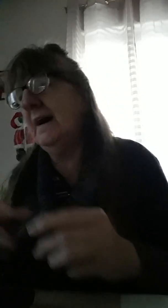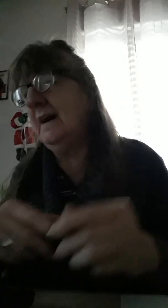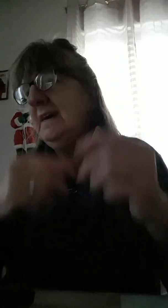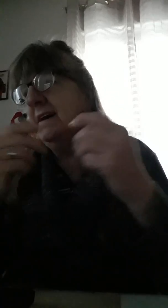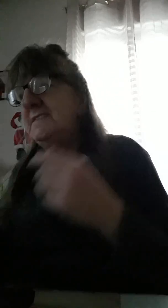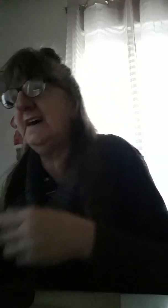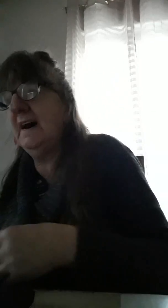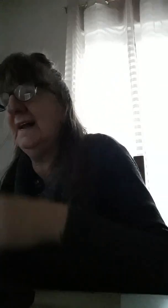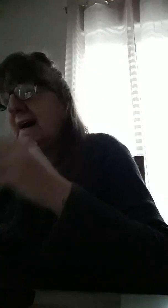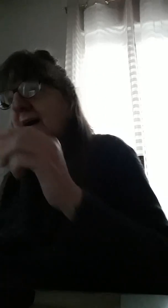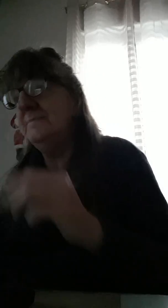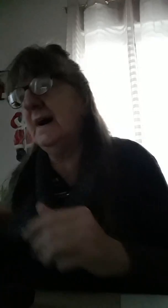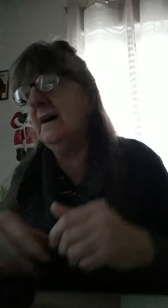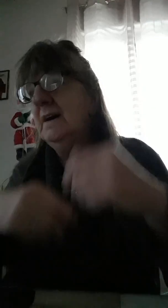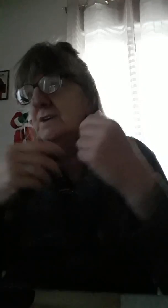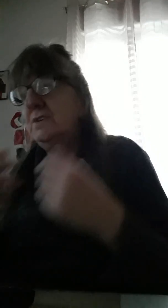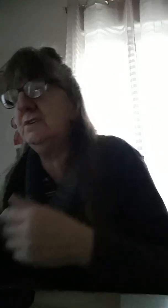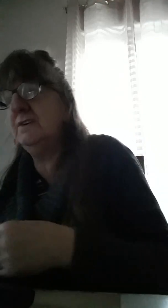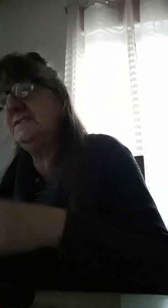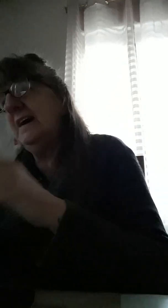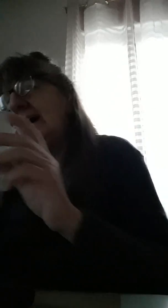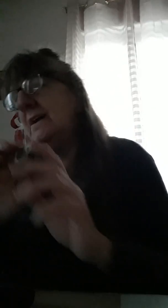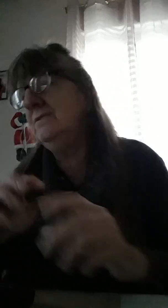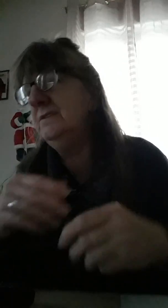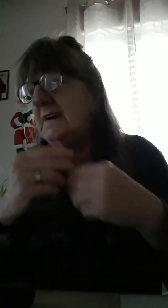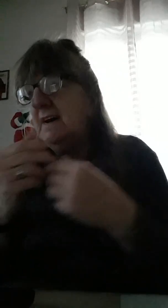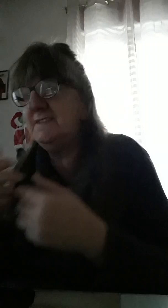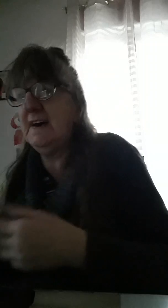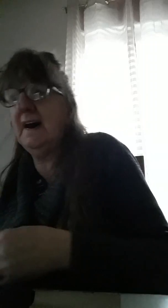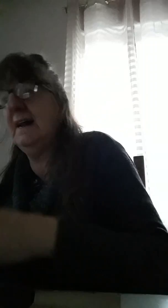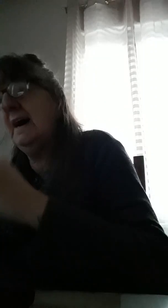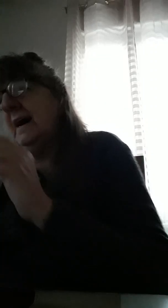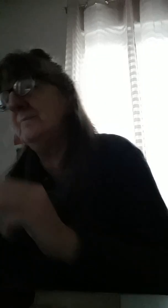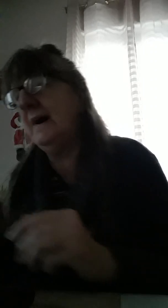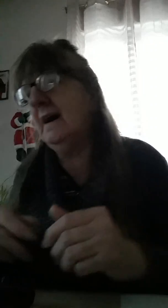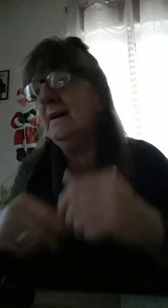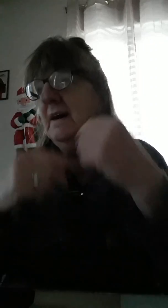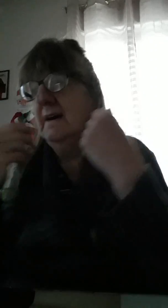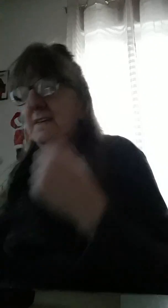ya salama, je te salue, ya salama,